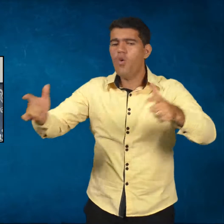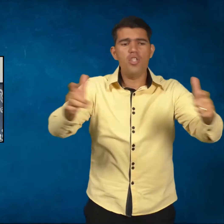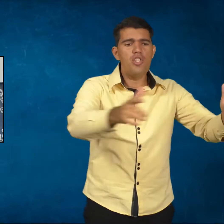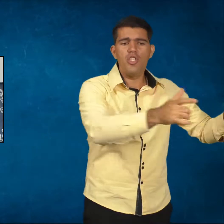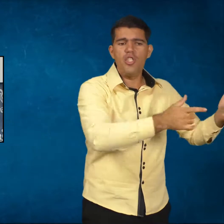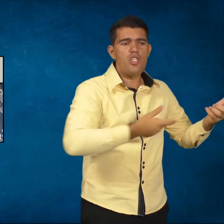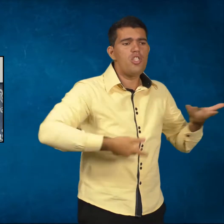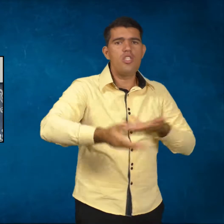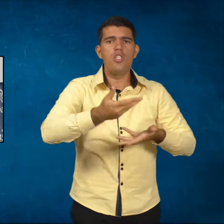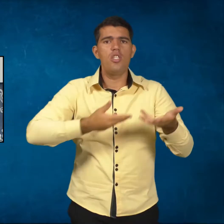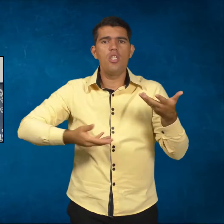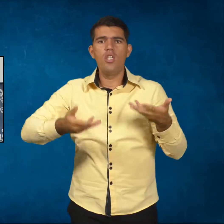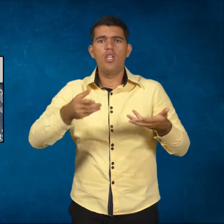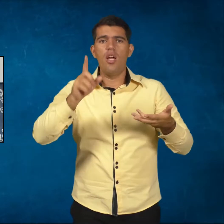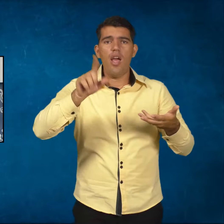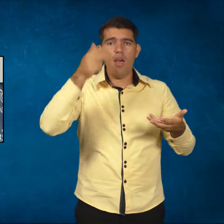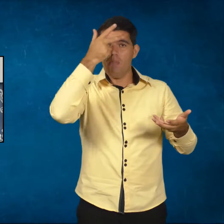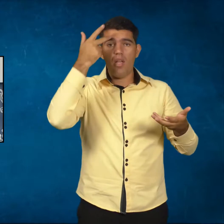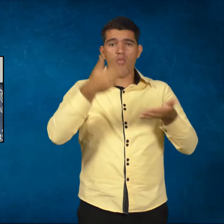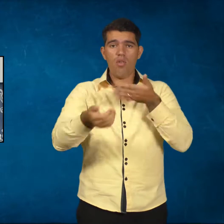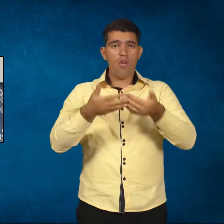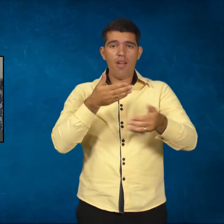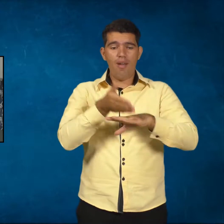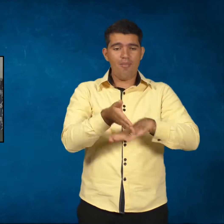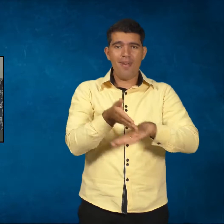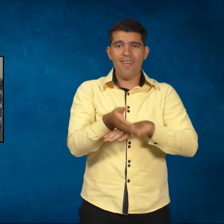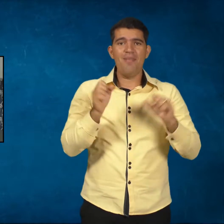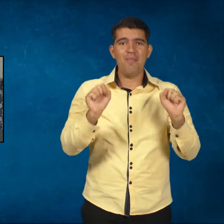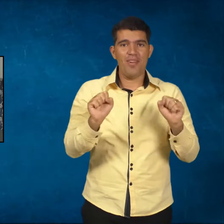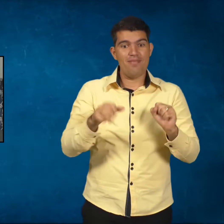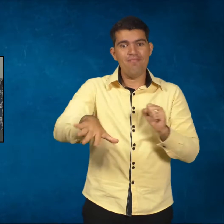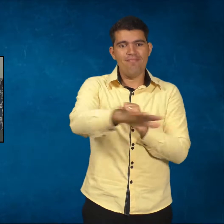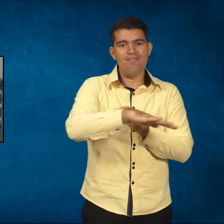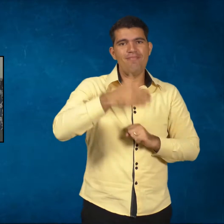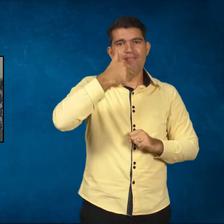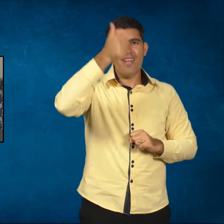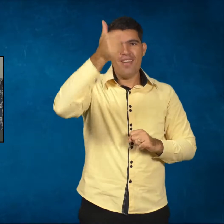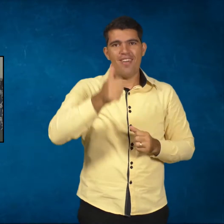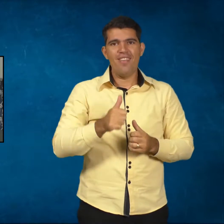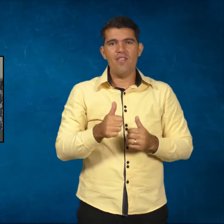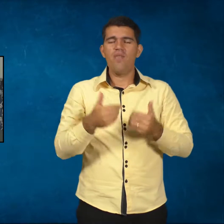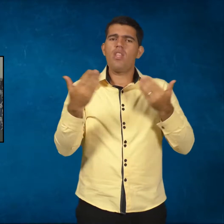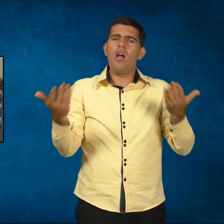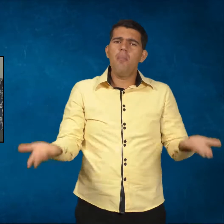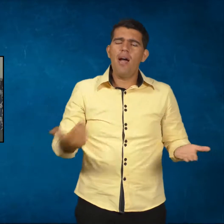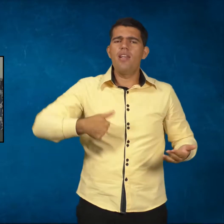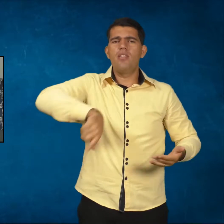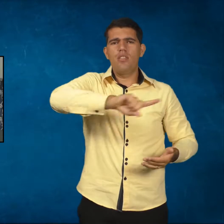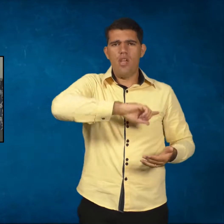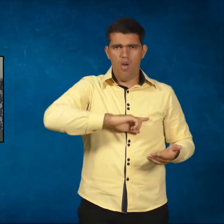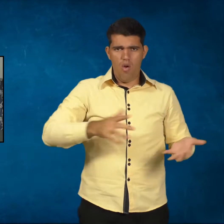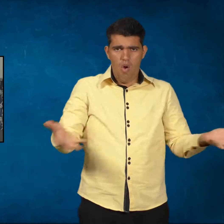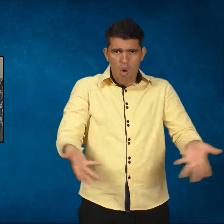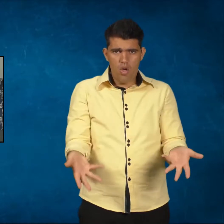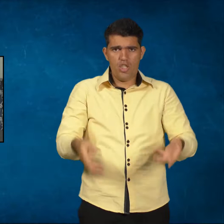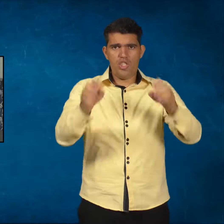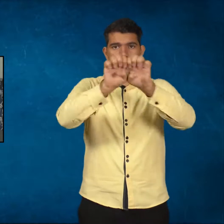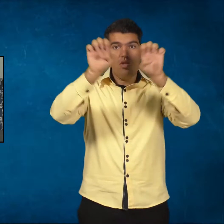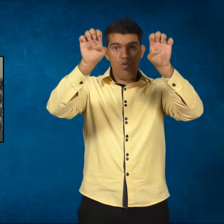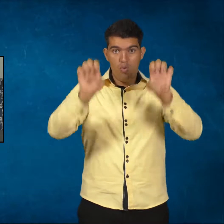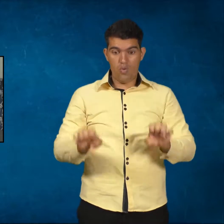convivam, é no ambiente que qualquer pessoa está. Porém, na estrutura que nós temos hoje, e aí